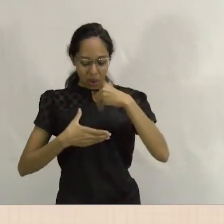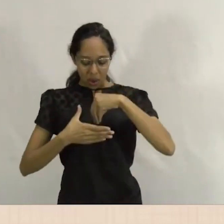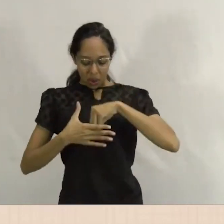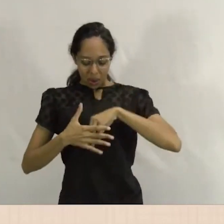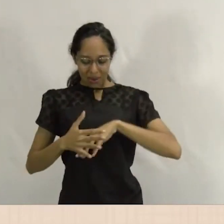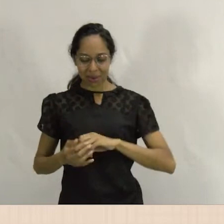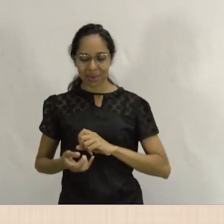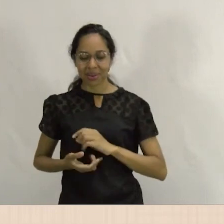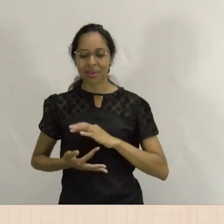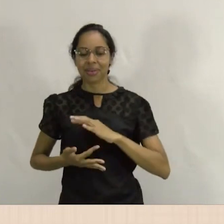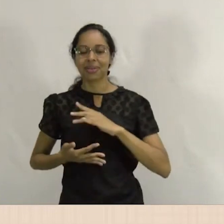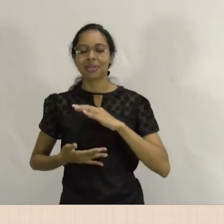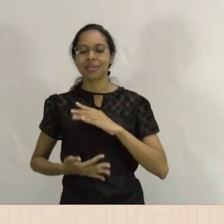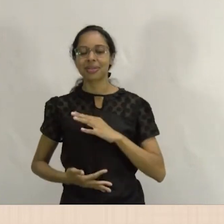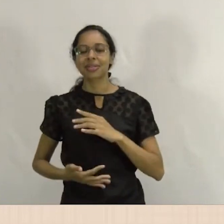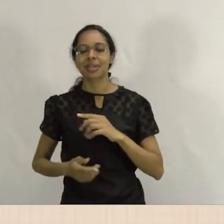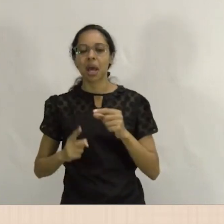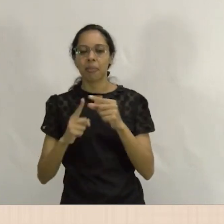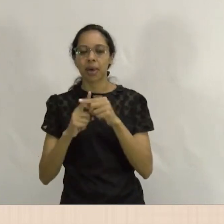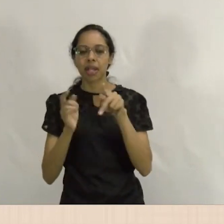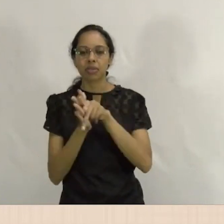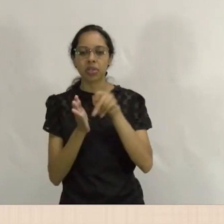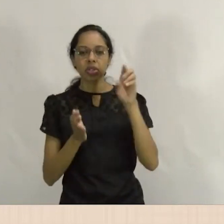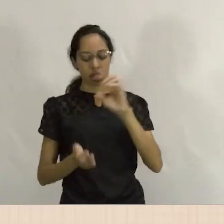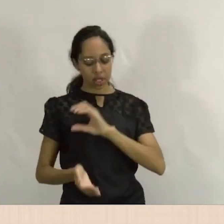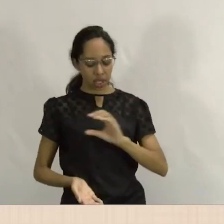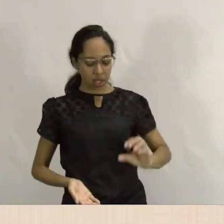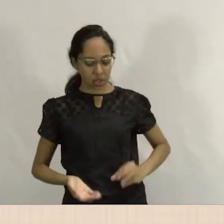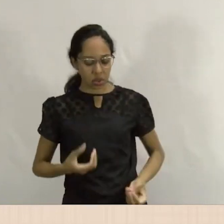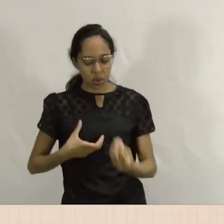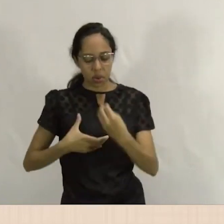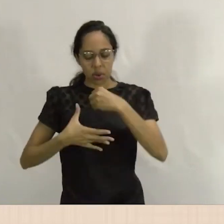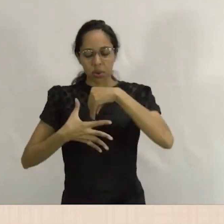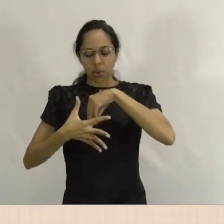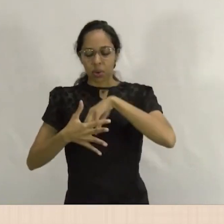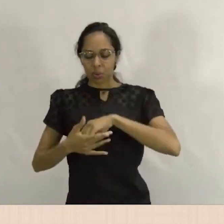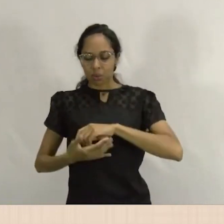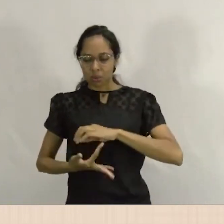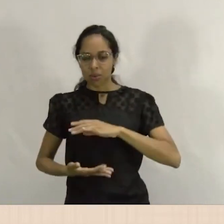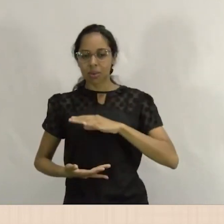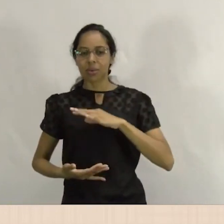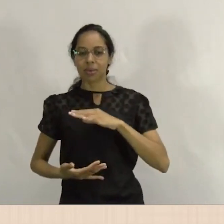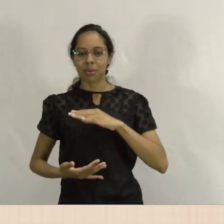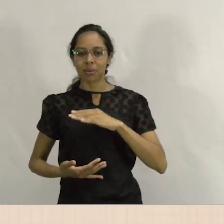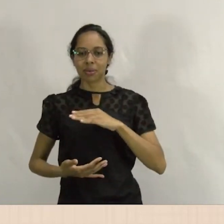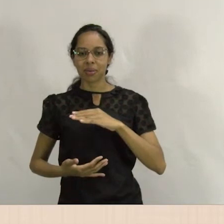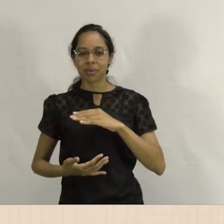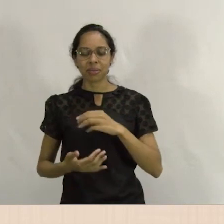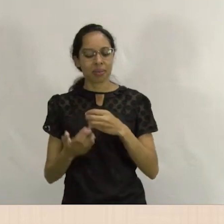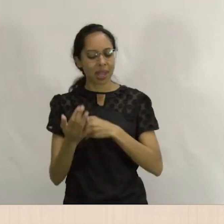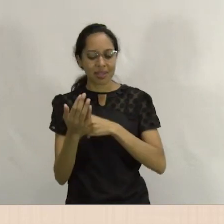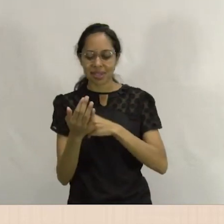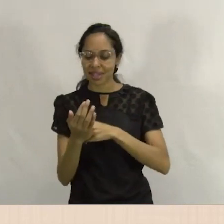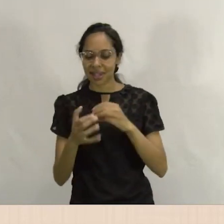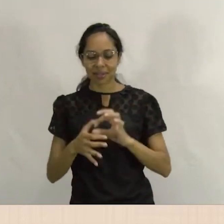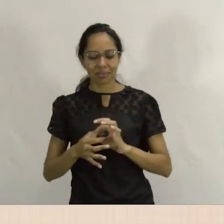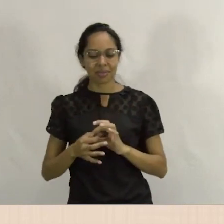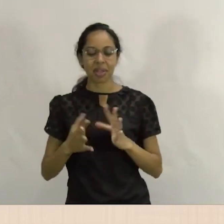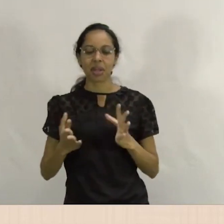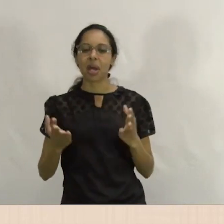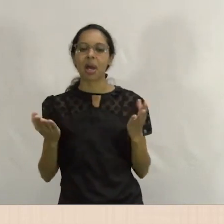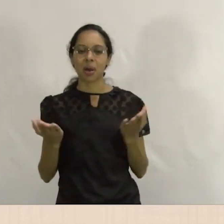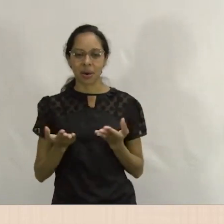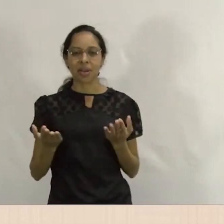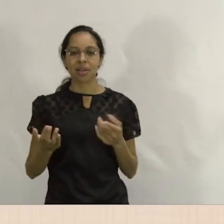Habite a palavra de Cristo em vosso coração. Esse é o segredo. Irmão, que o Senhor